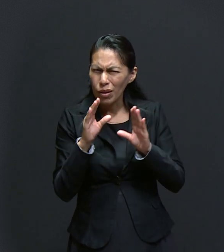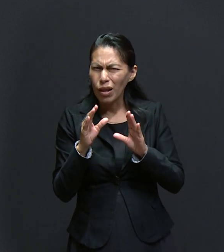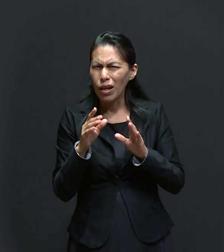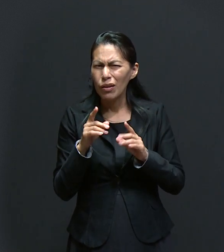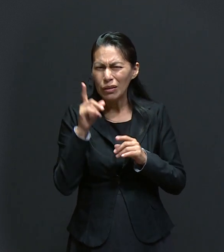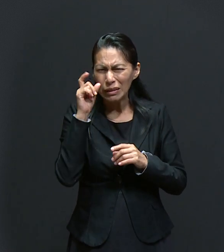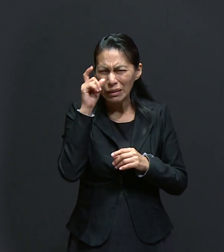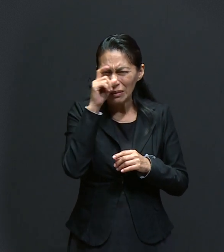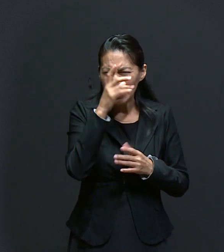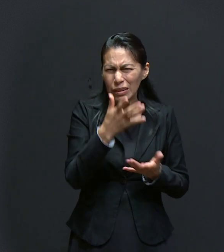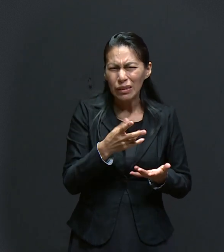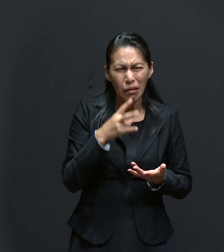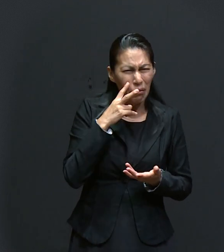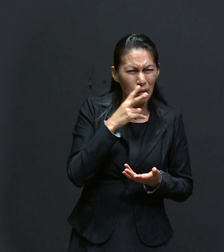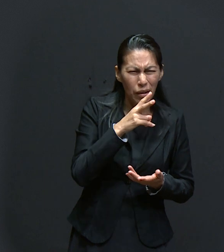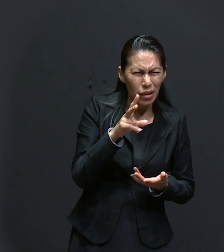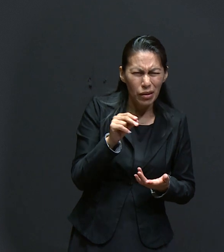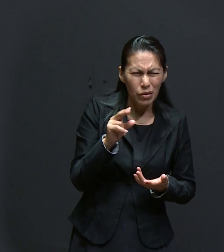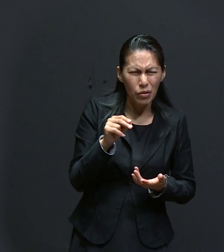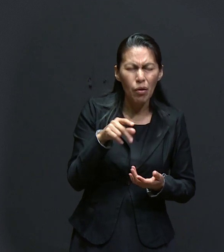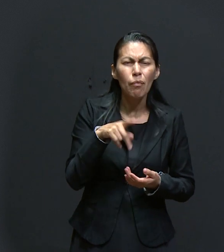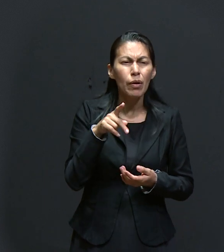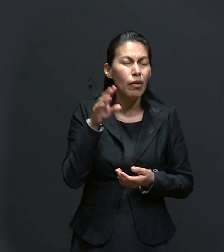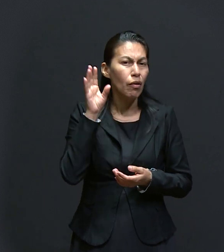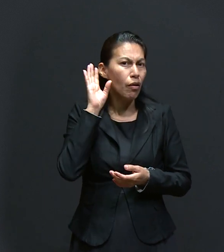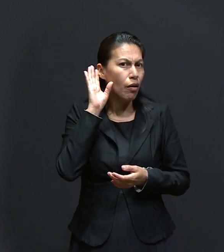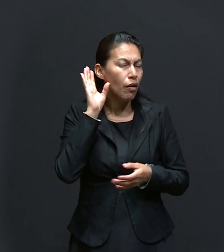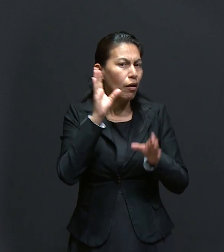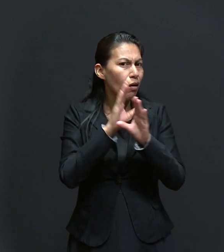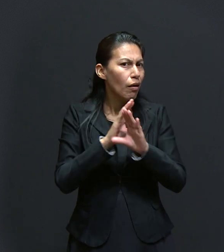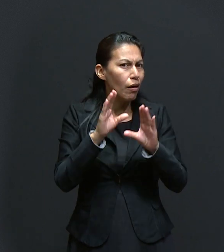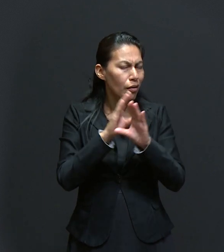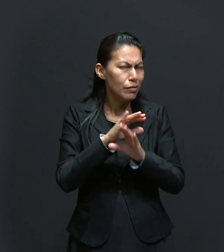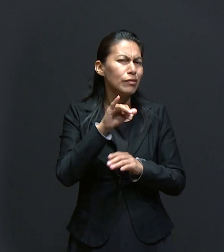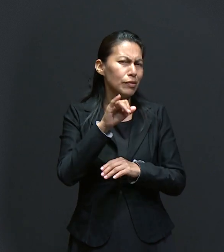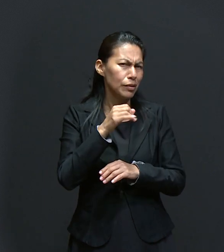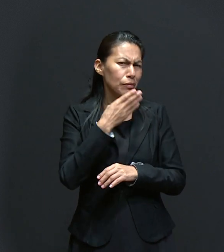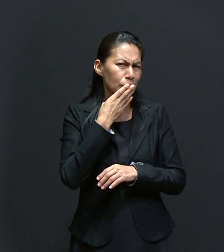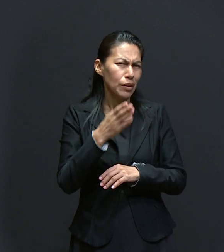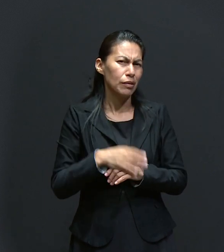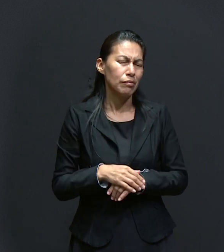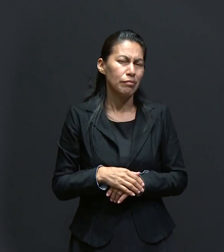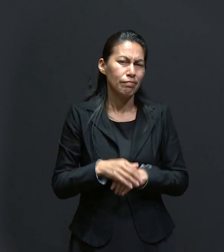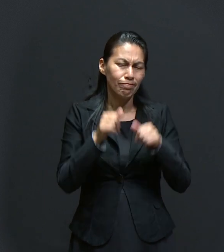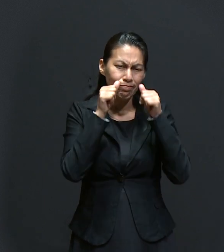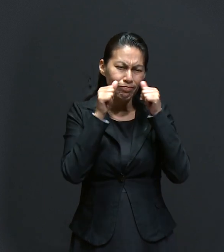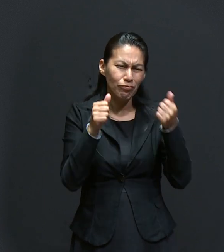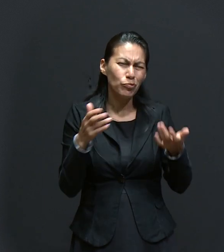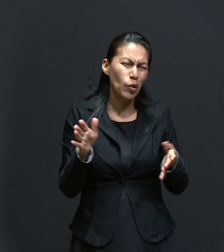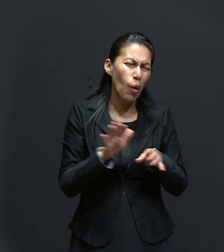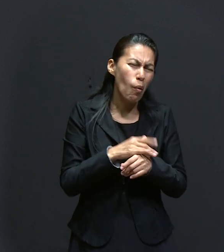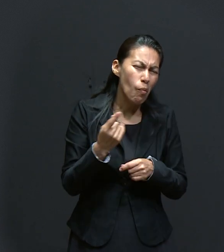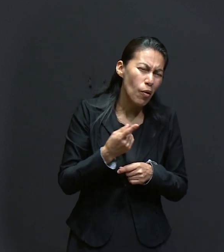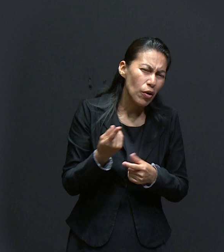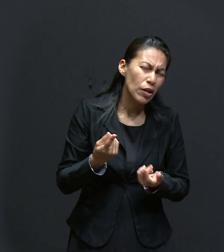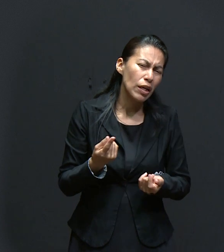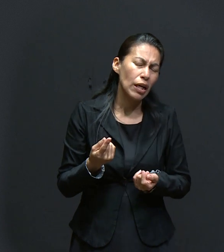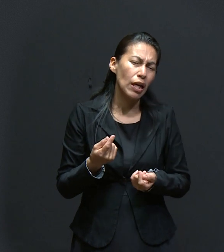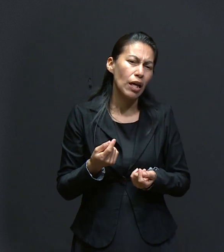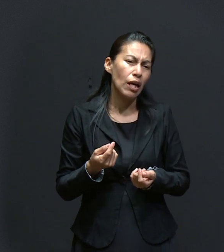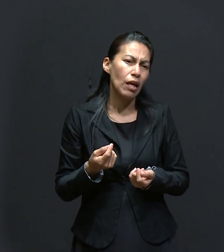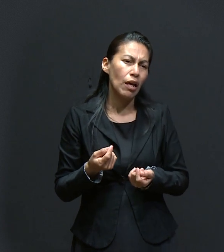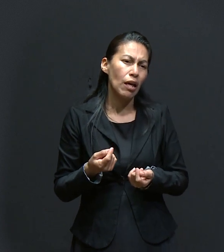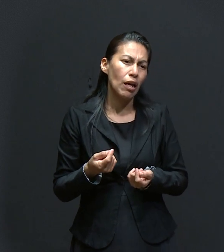niño quizás no conviene que los vea pero sí que escuche este canto porque habla de lo más profundo